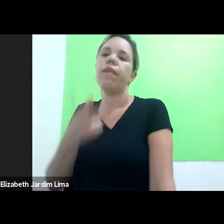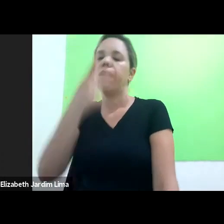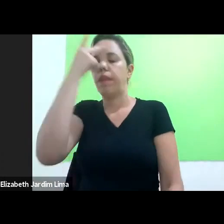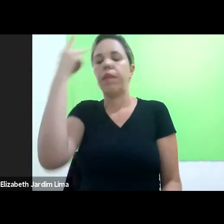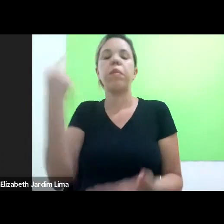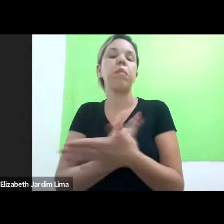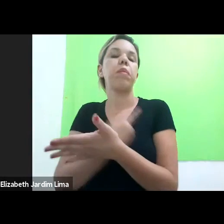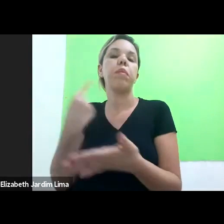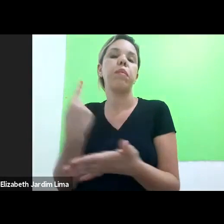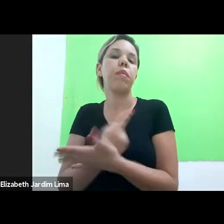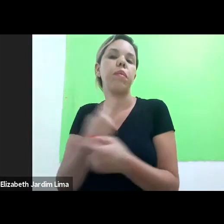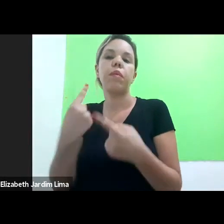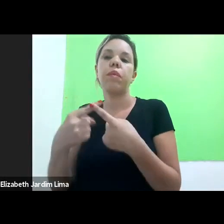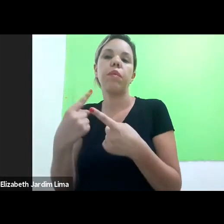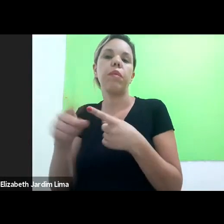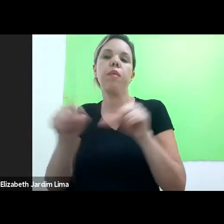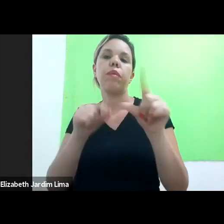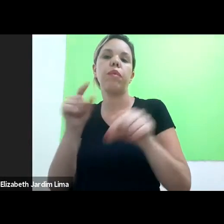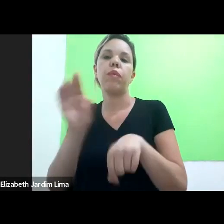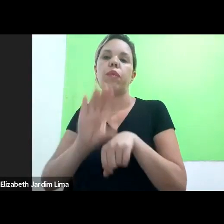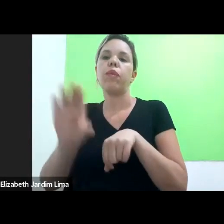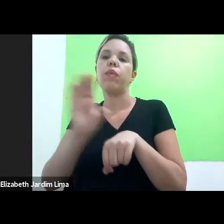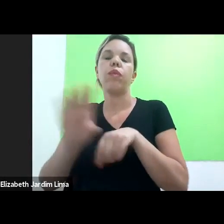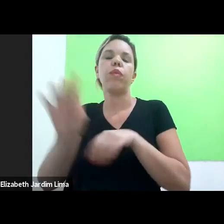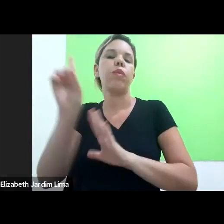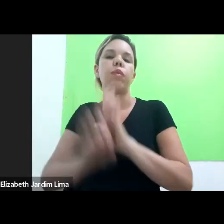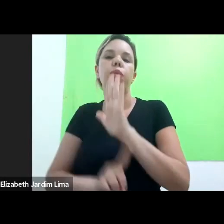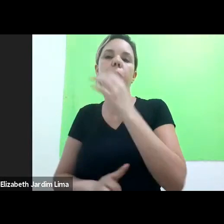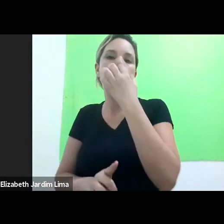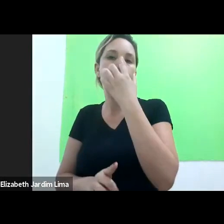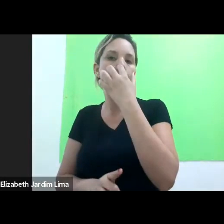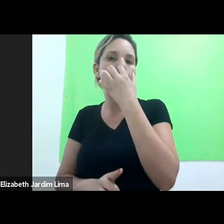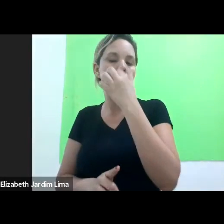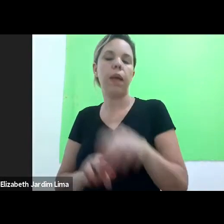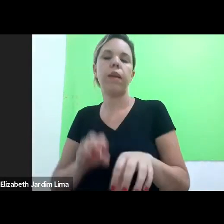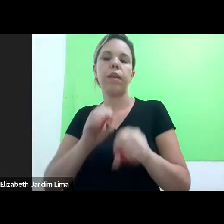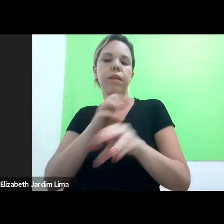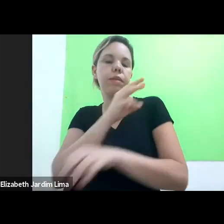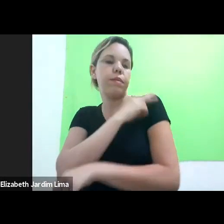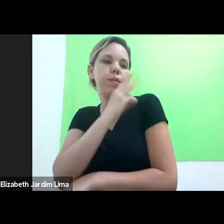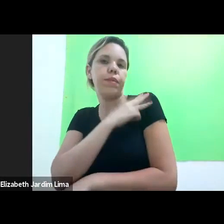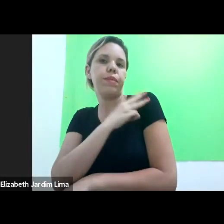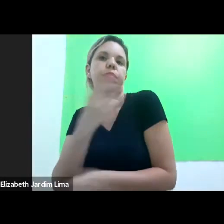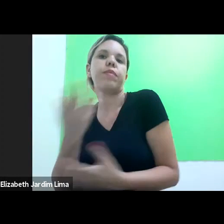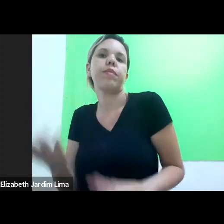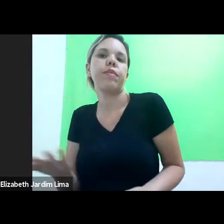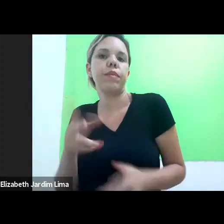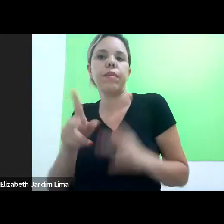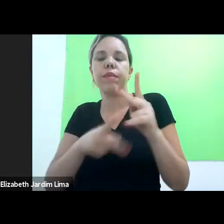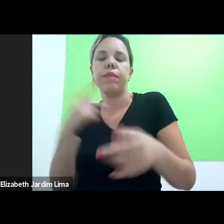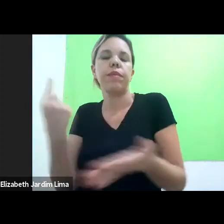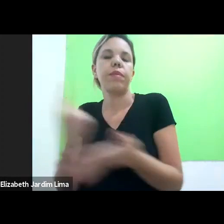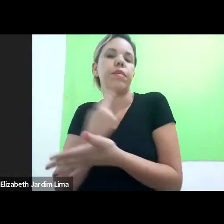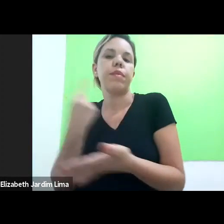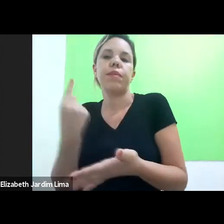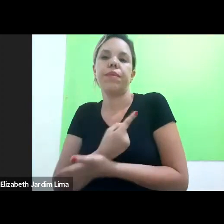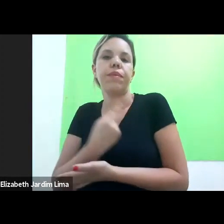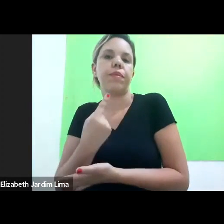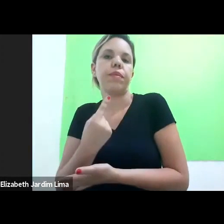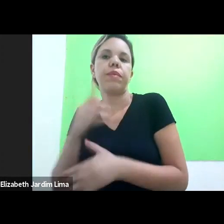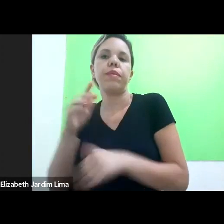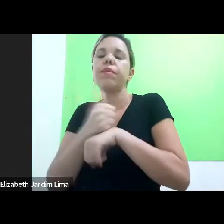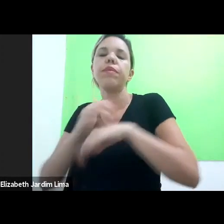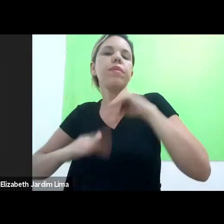também, por que você escolheu o curso de Direito, né? Até o meu ensino médio, meu terceiro ano, quando as pessoas me perguntavam qual a profissão que eu